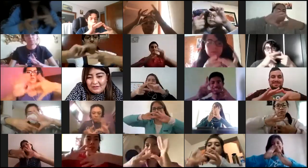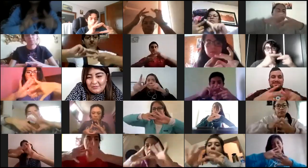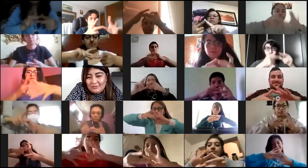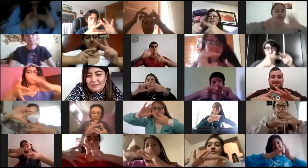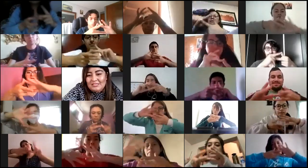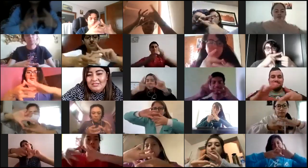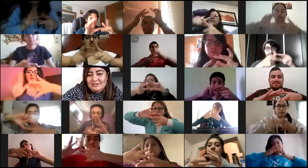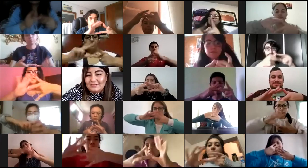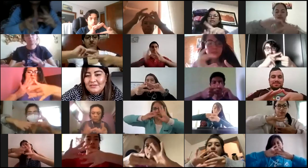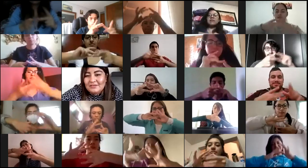Muy bien, chicos.